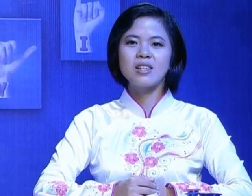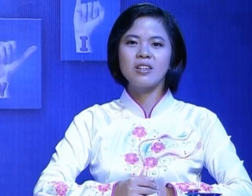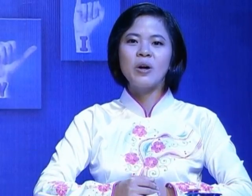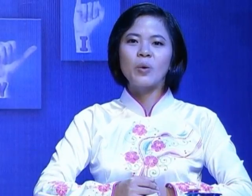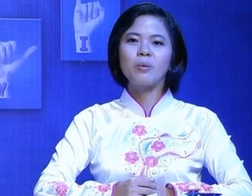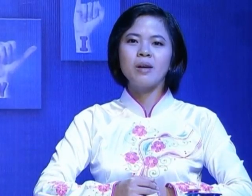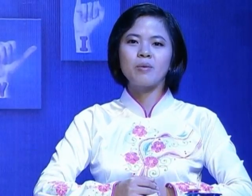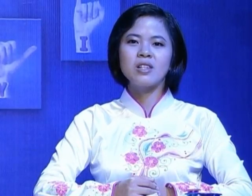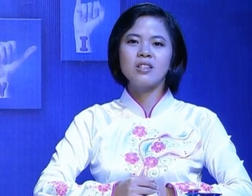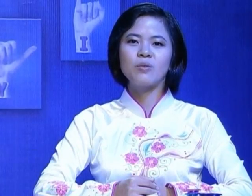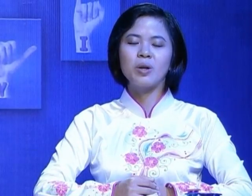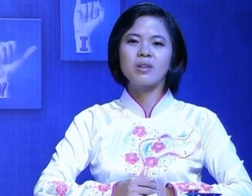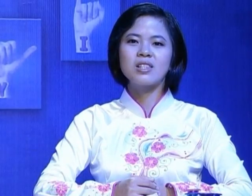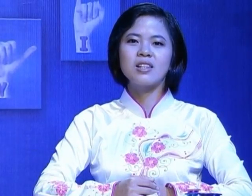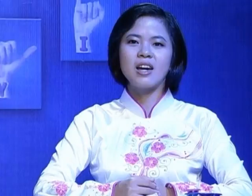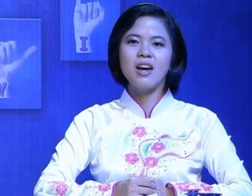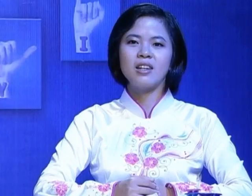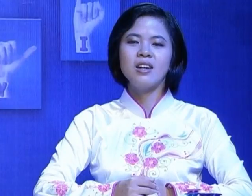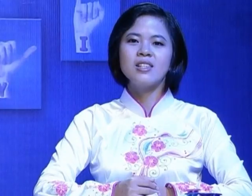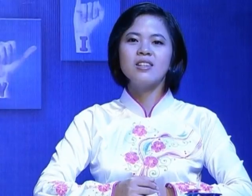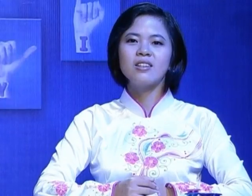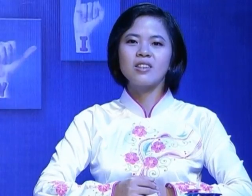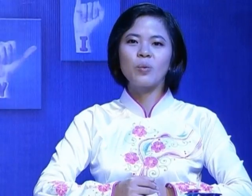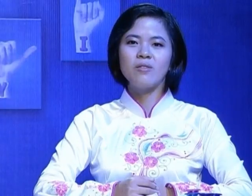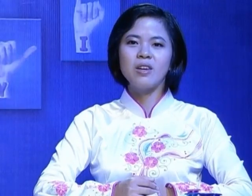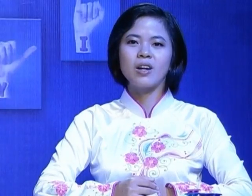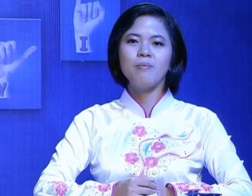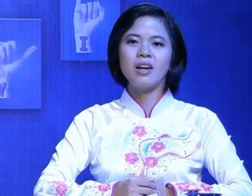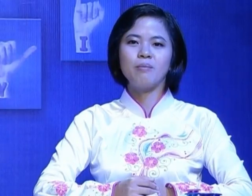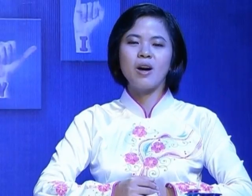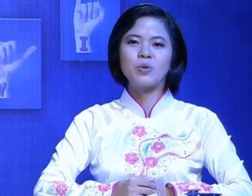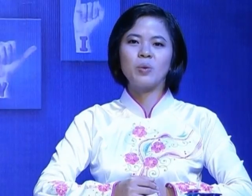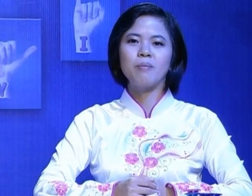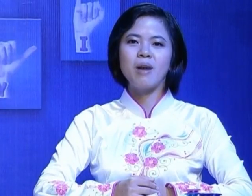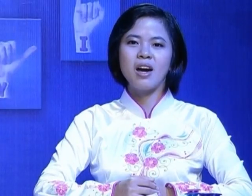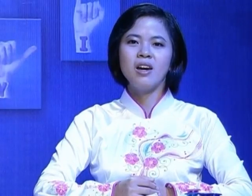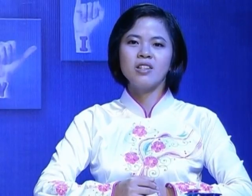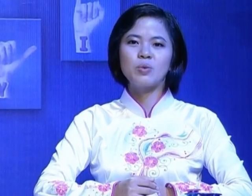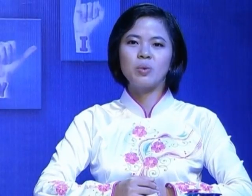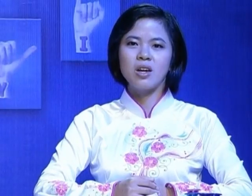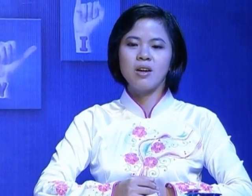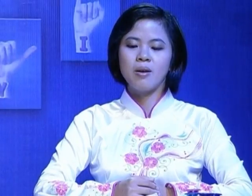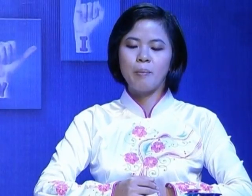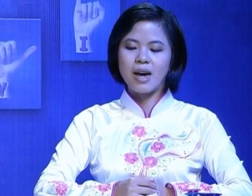Sơn, cùng các em học sinh trường phổ thông cơ sở xã Đàn. Xin được gửi tới quý vị và các bạn bài học số 53 trong chủ đề Bản